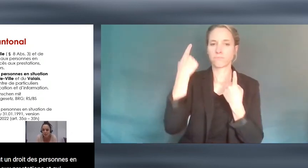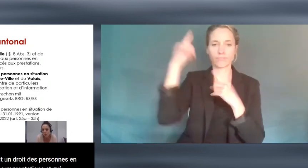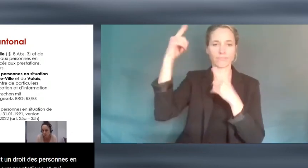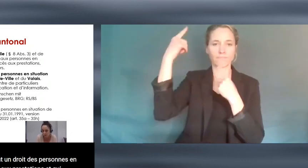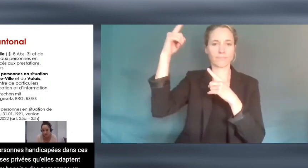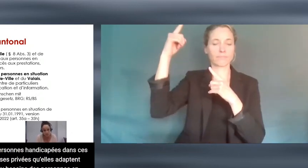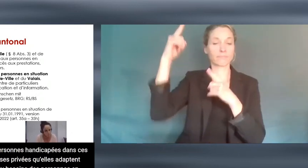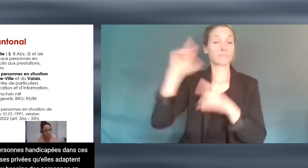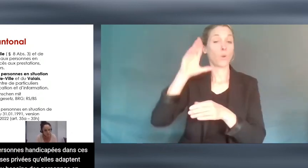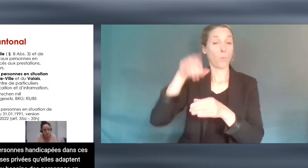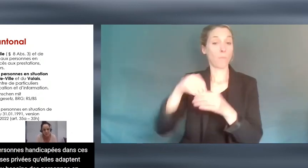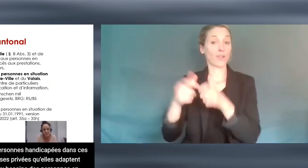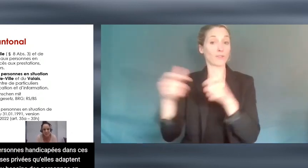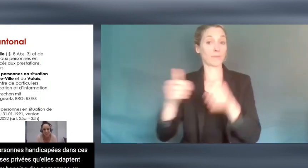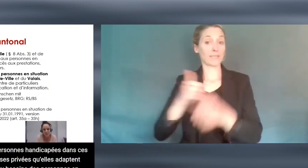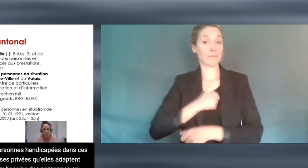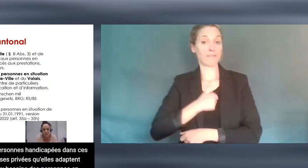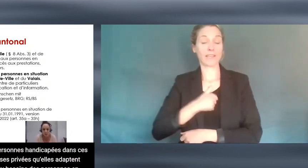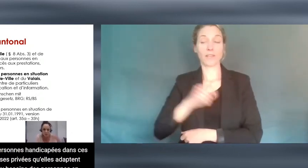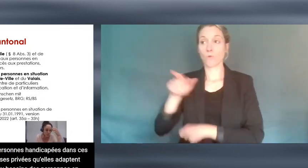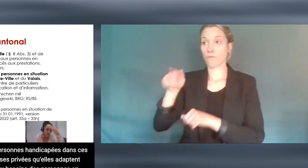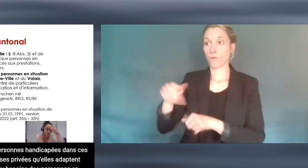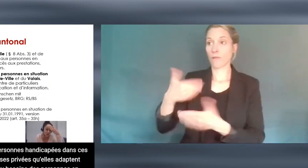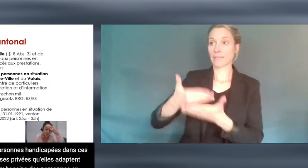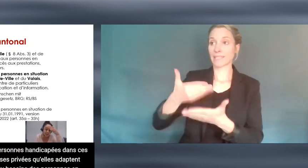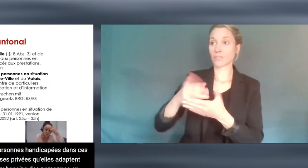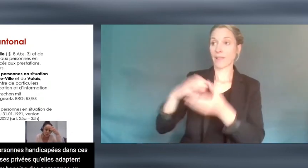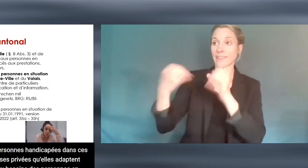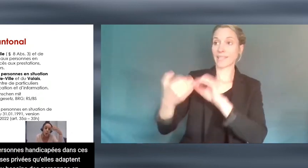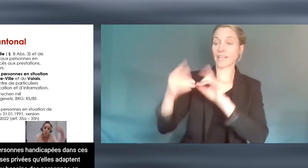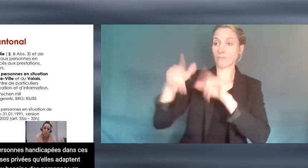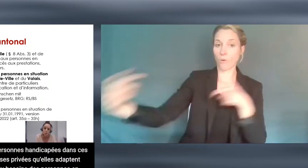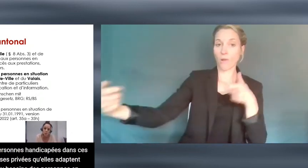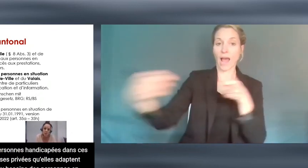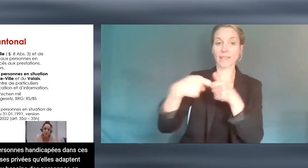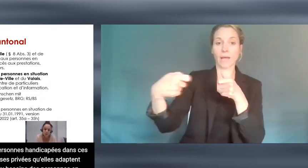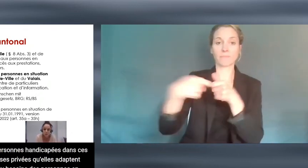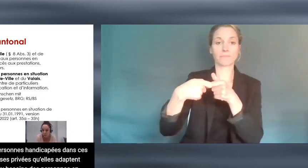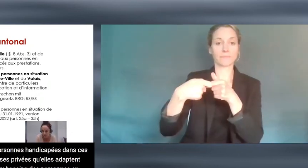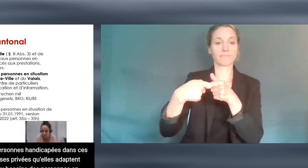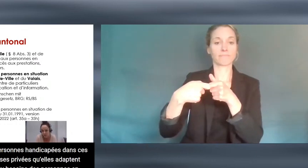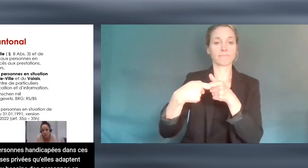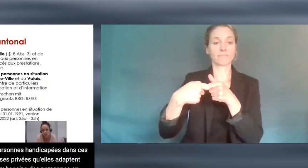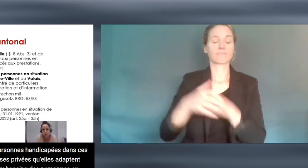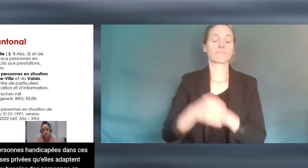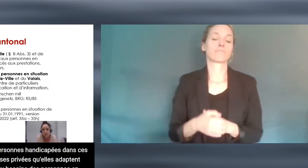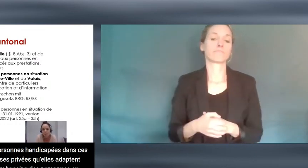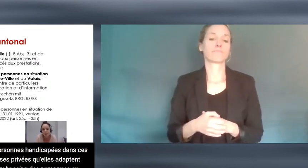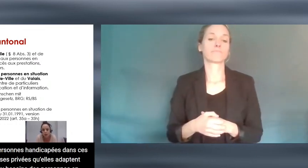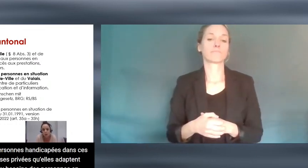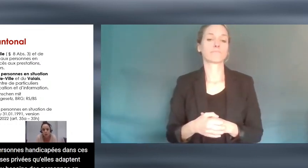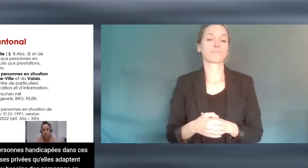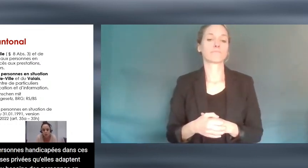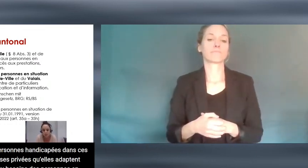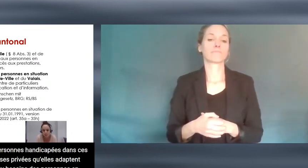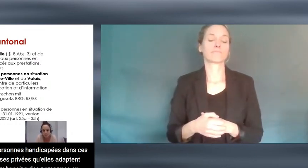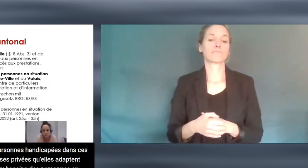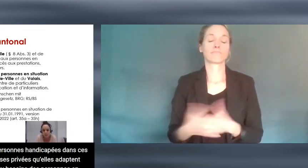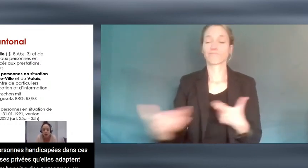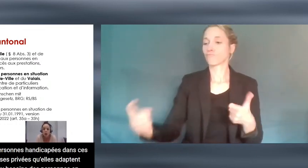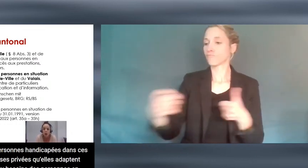qu'elles adaptent leurs prestations sur Internet également aux besoins des personnes en situation de handicap, à leurs